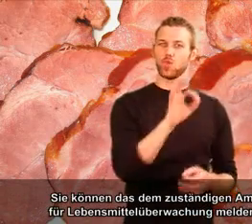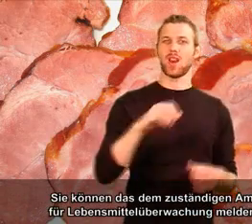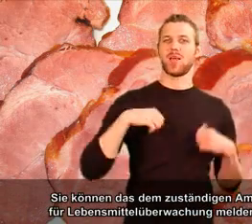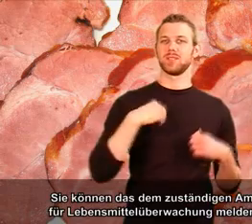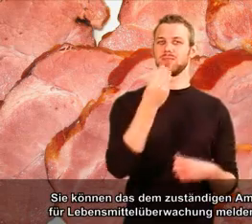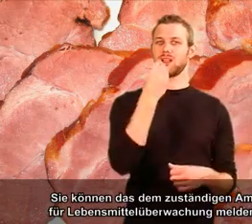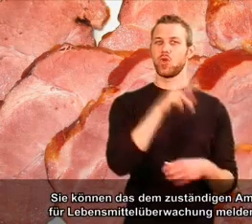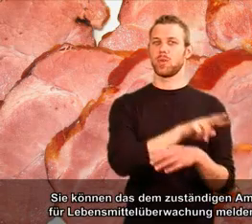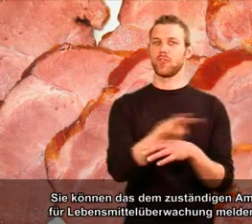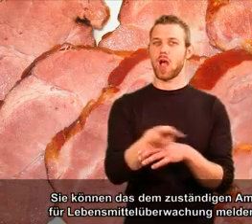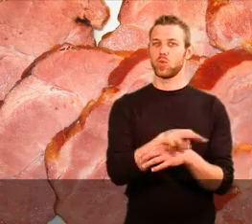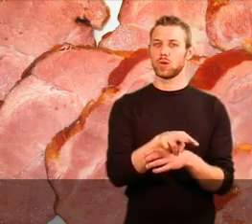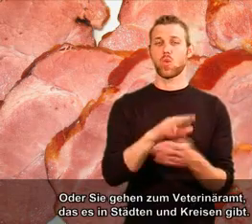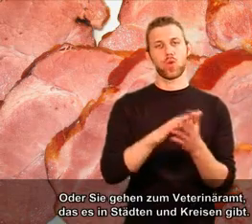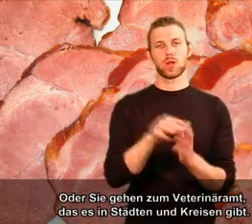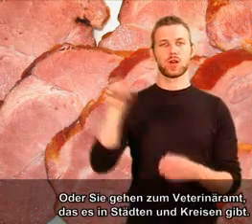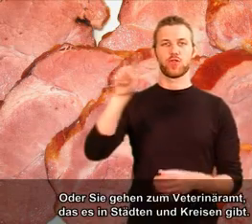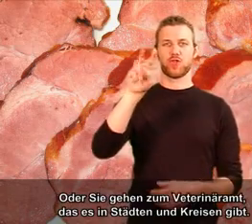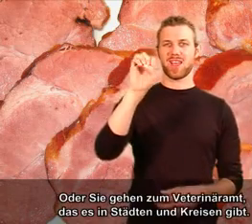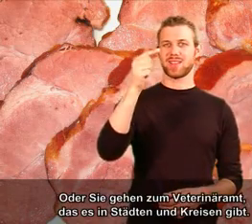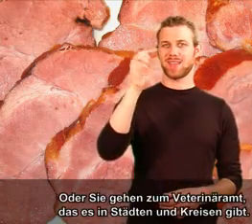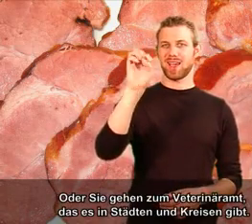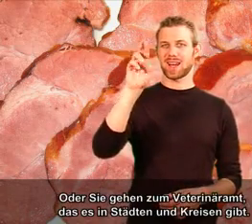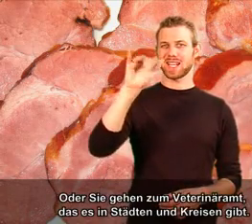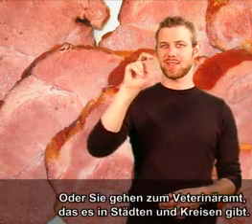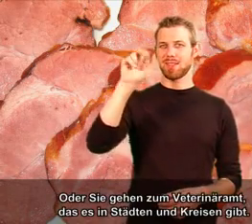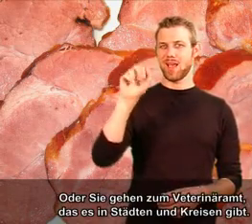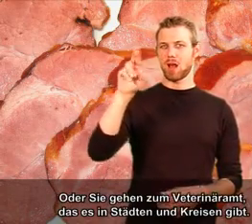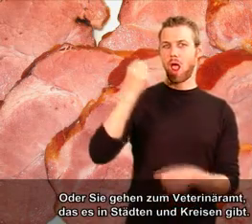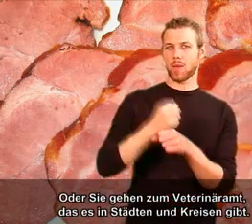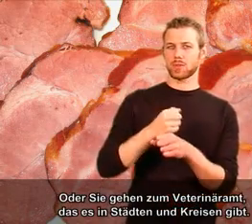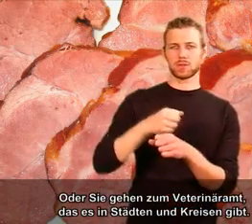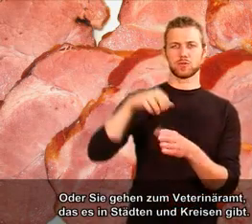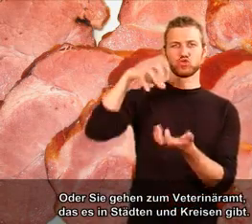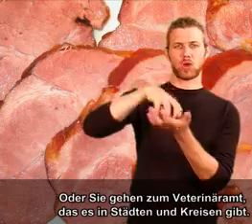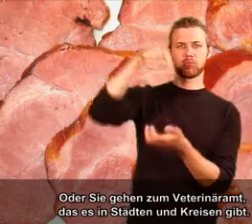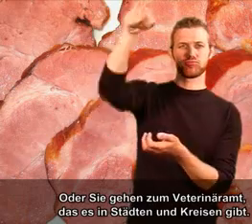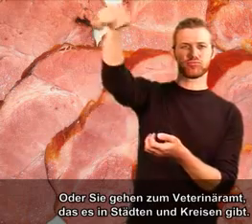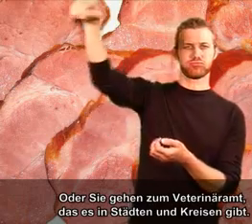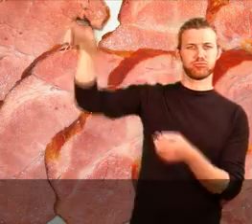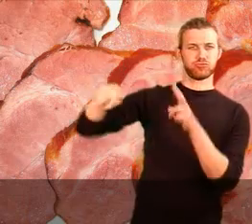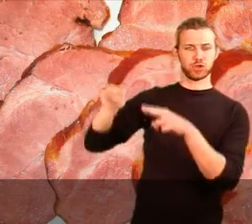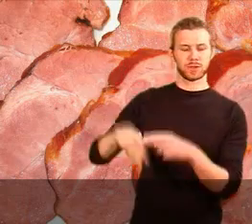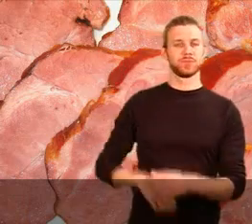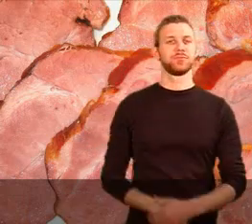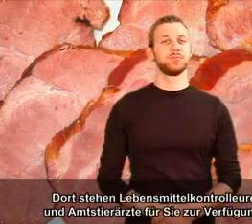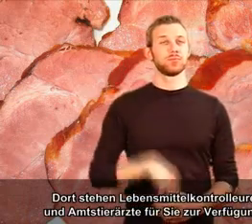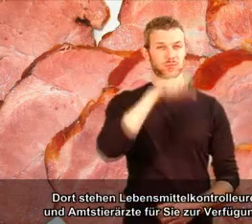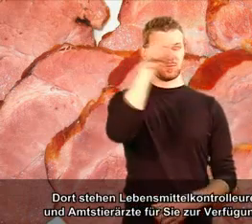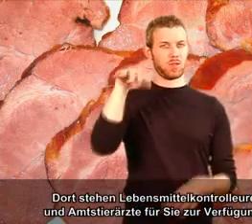Lebensmittelüberwachung melden. Oder Sie gehen zum Veterinäramt, das es in Städten und Kreisen gibt. Dort